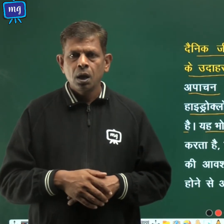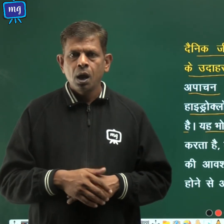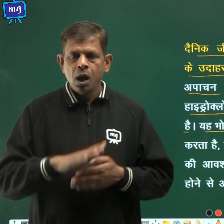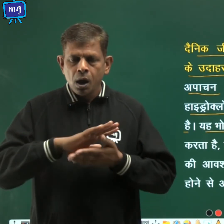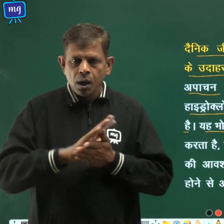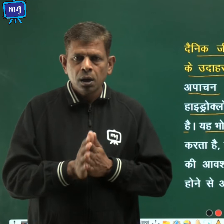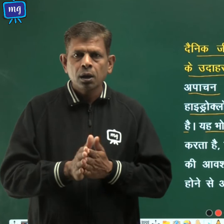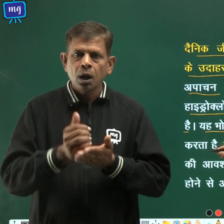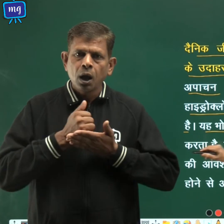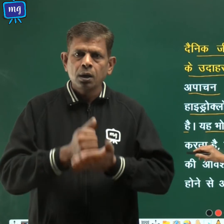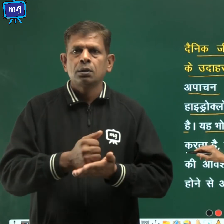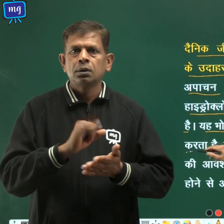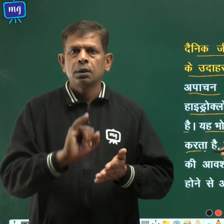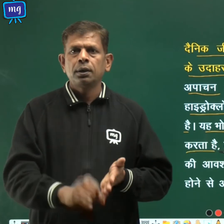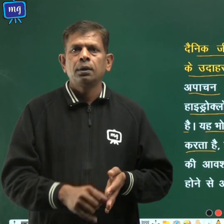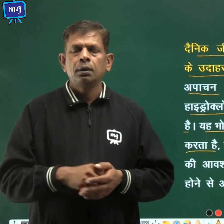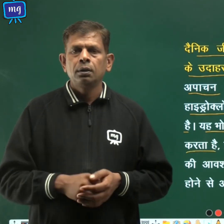पाचन में सहायता करता है,